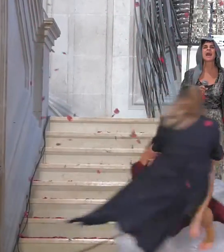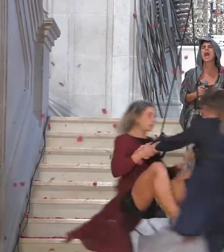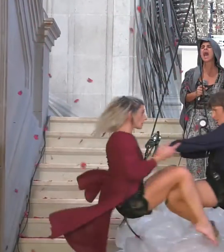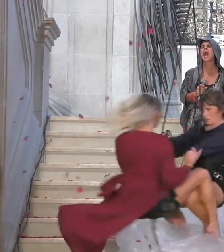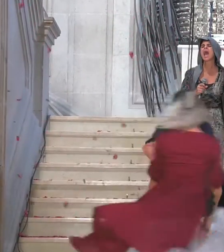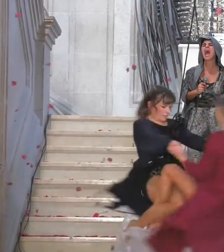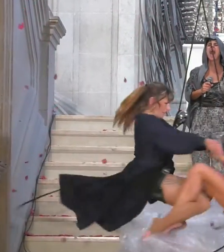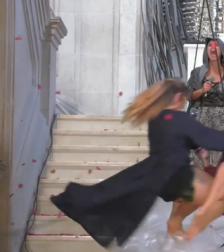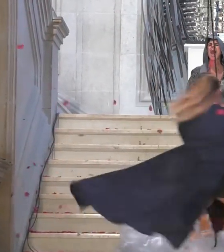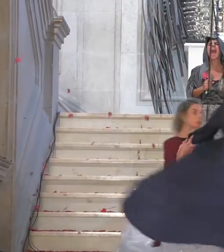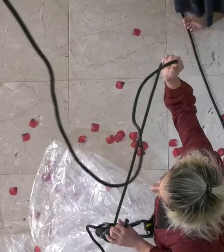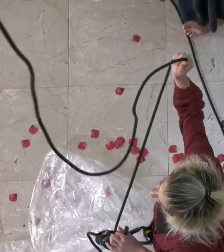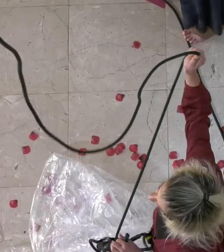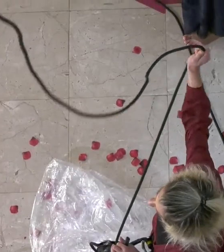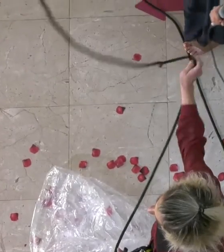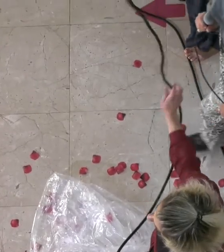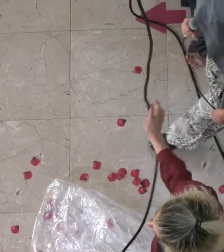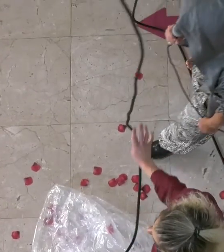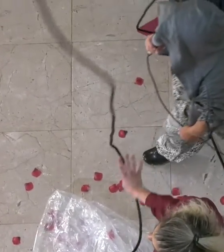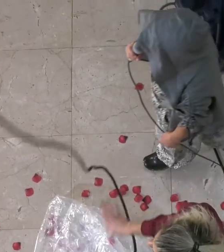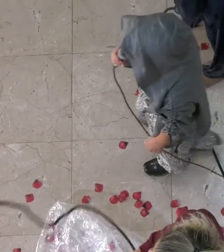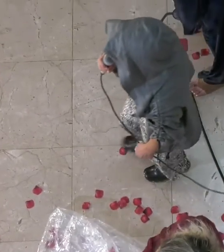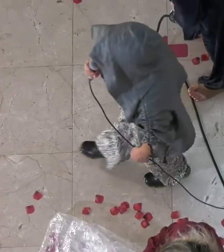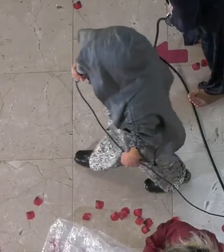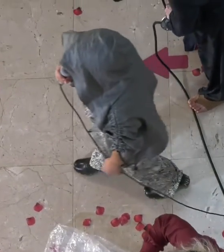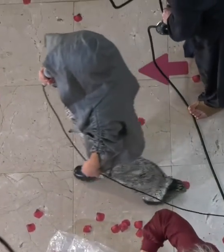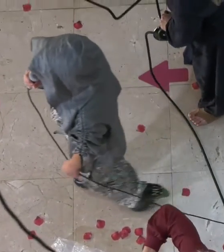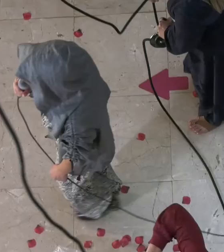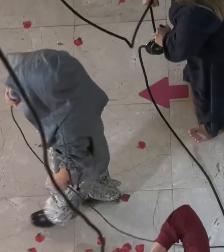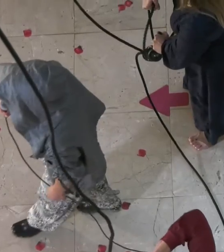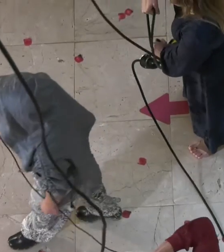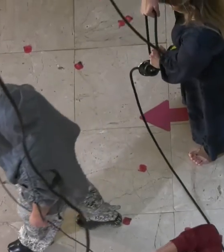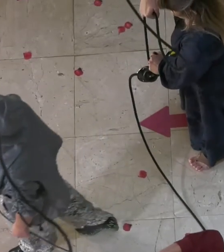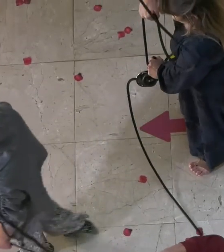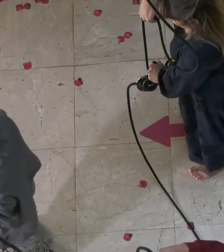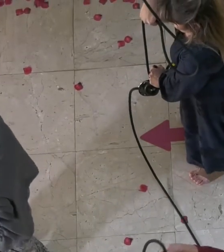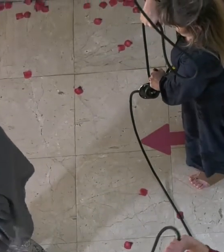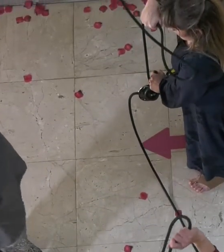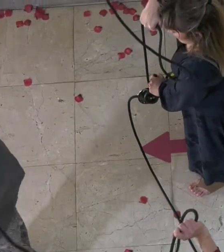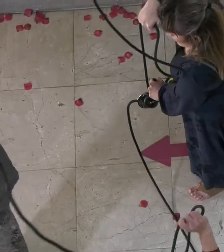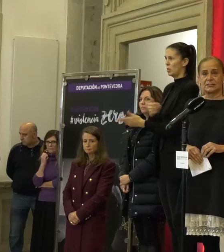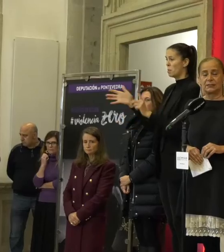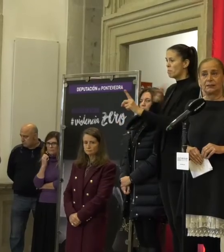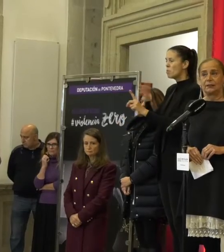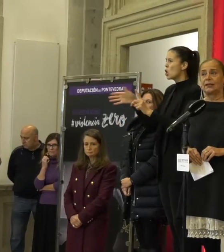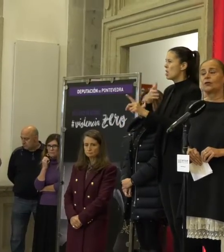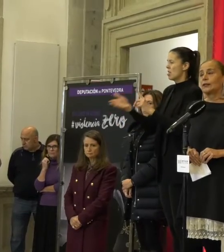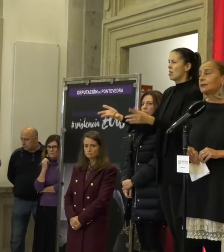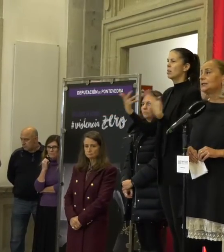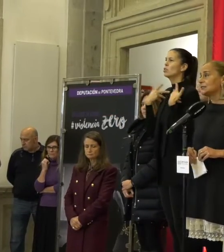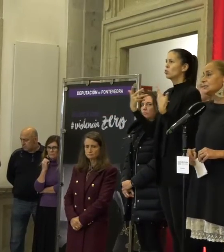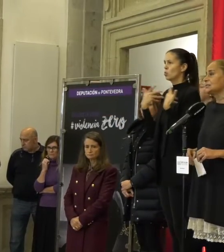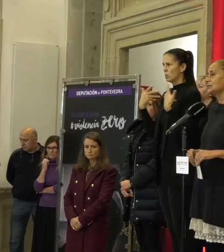Eu hoxe quero recordar a todas as mulleres do mundo que sufren violencias.